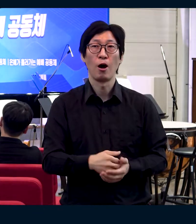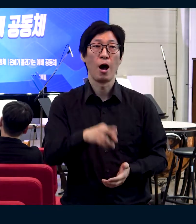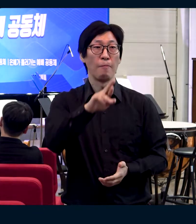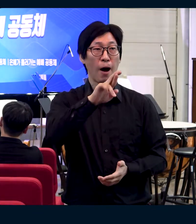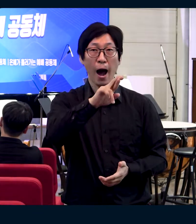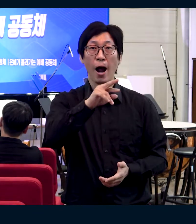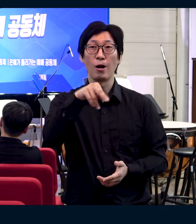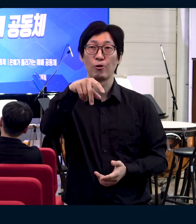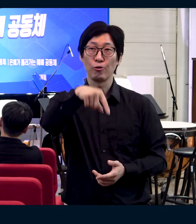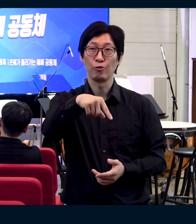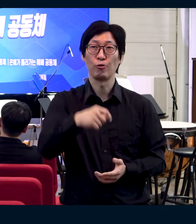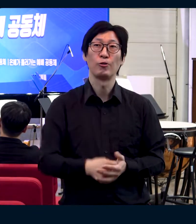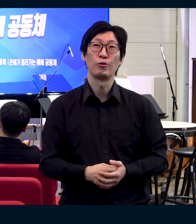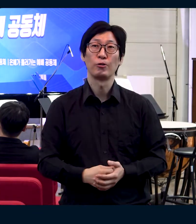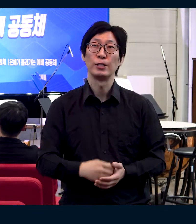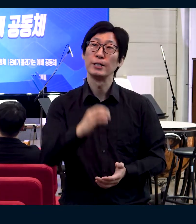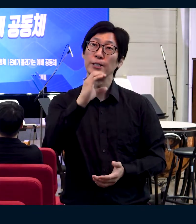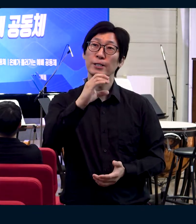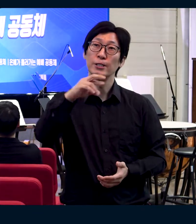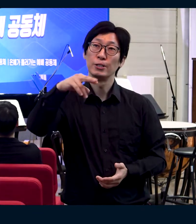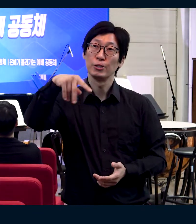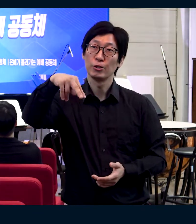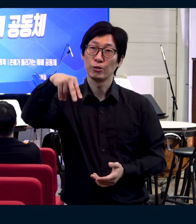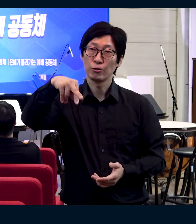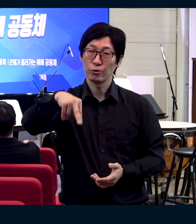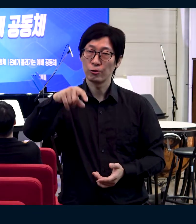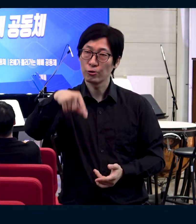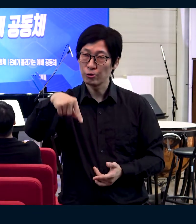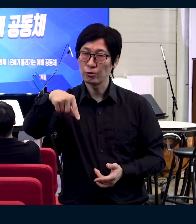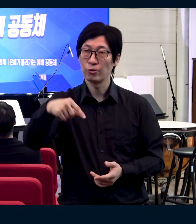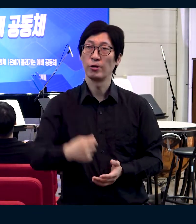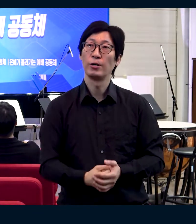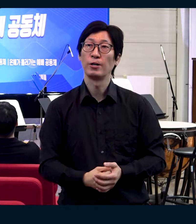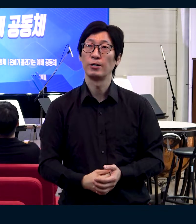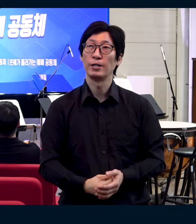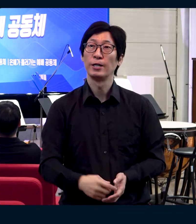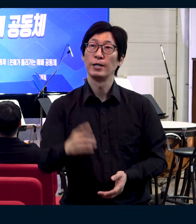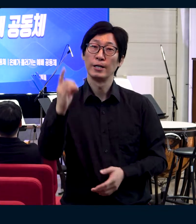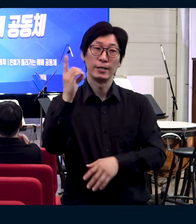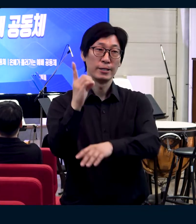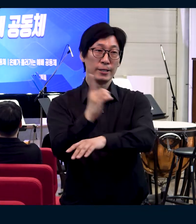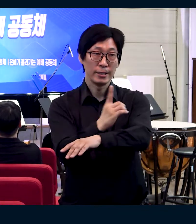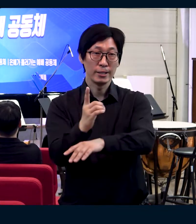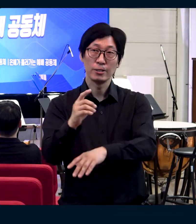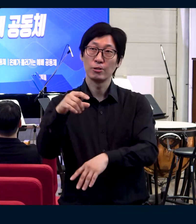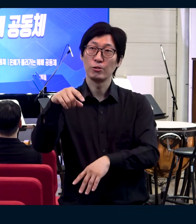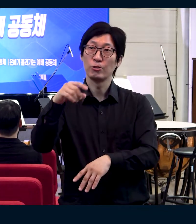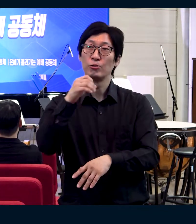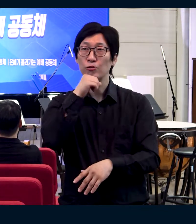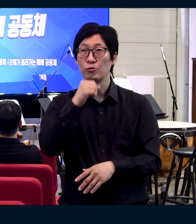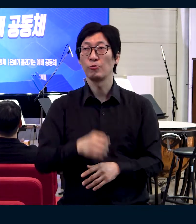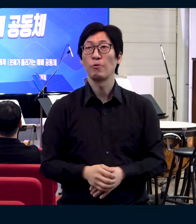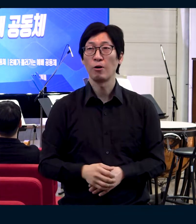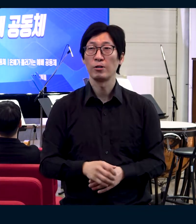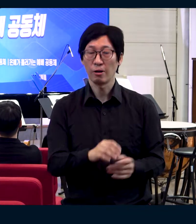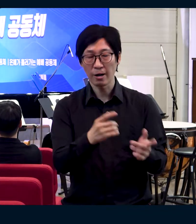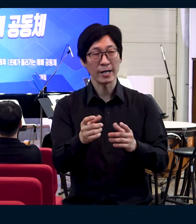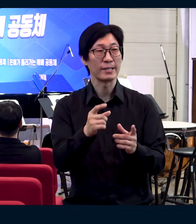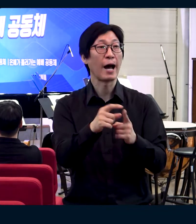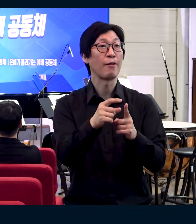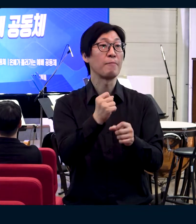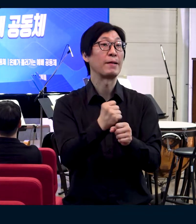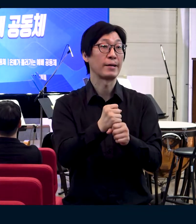낭만 지수, 또 CQ, 창조력 지수, 심지어 DQ, 디지털 지수라는 것도